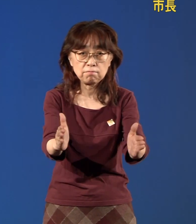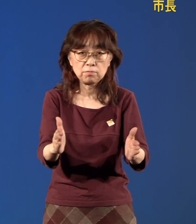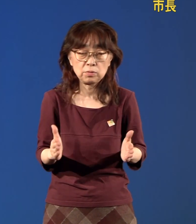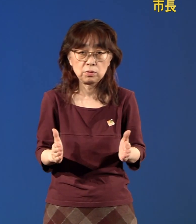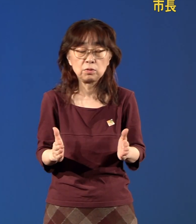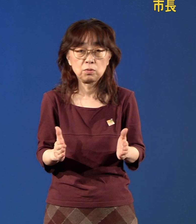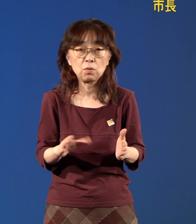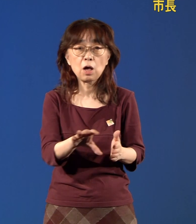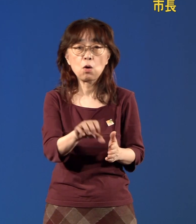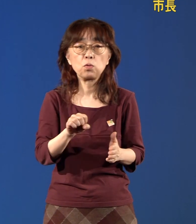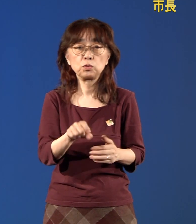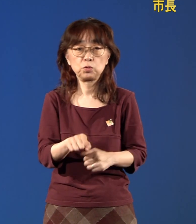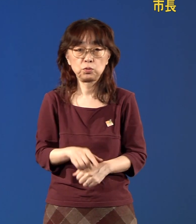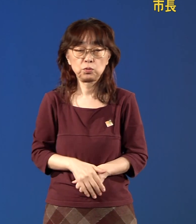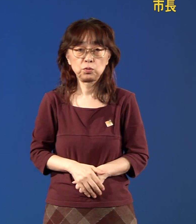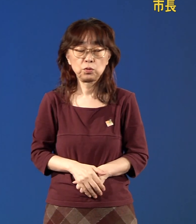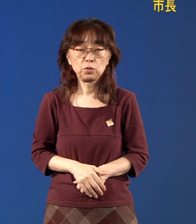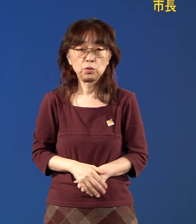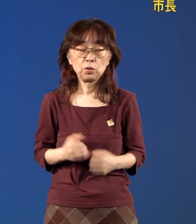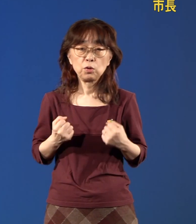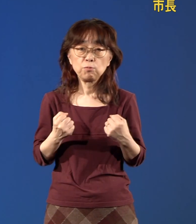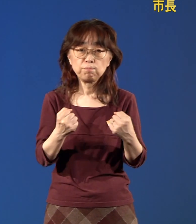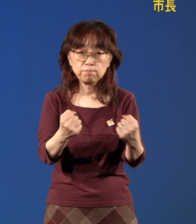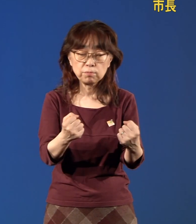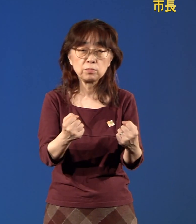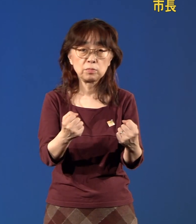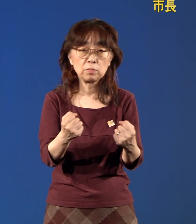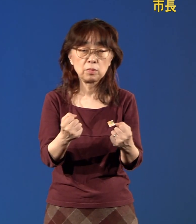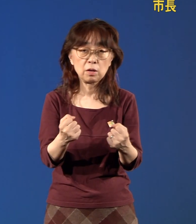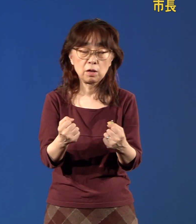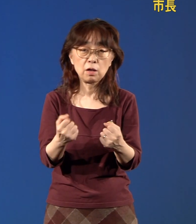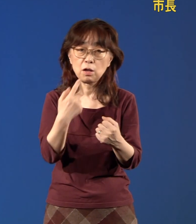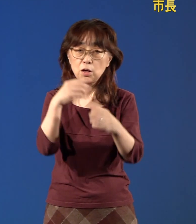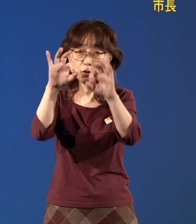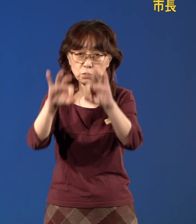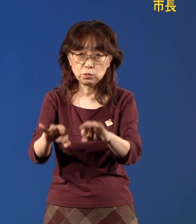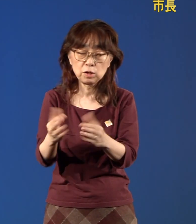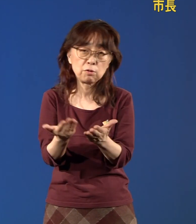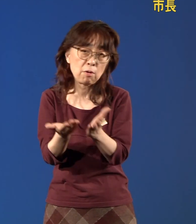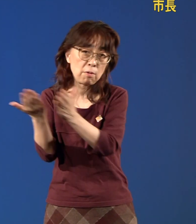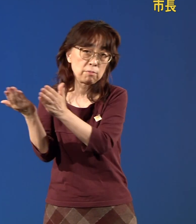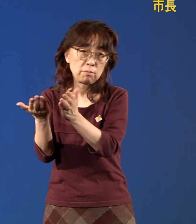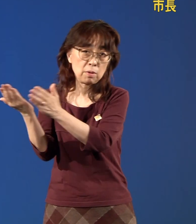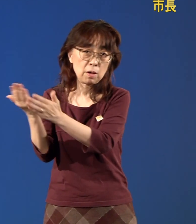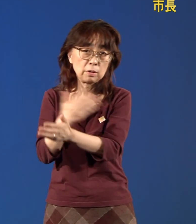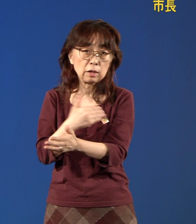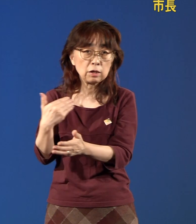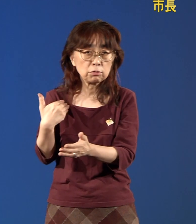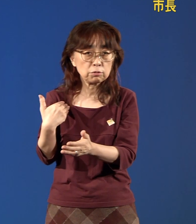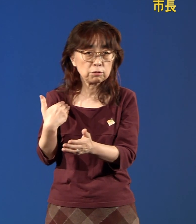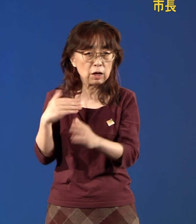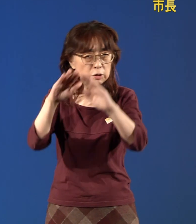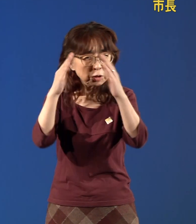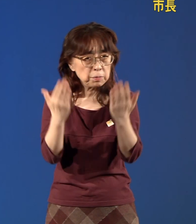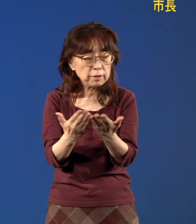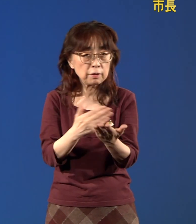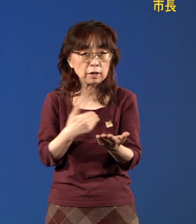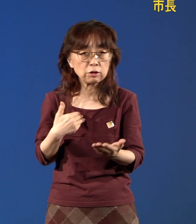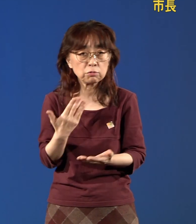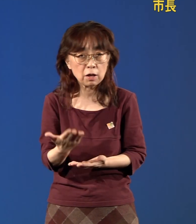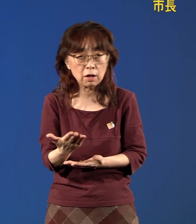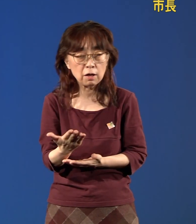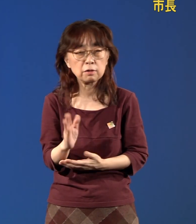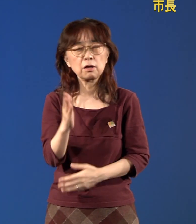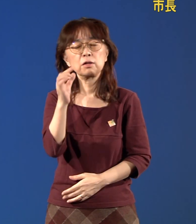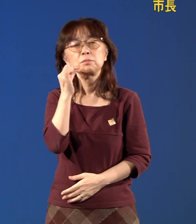その運搬排泄をすべてできる状況かというと、なかなか難しい状況だというふうに思